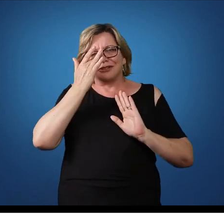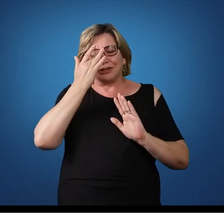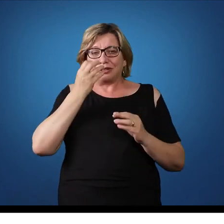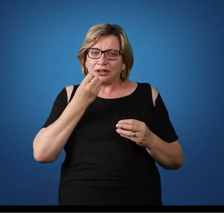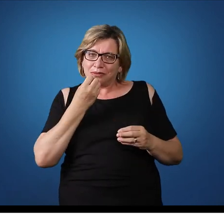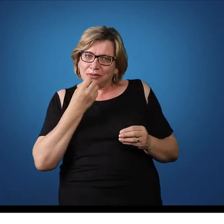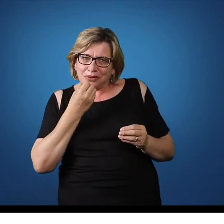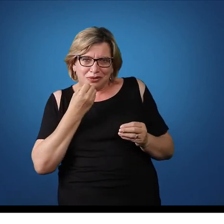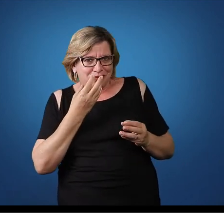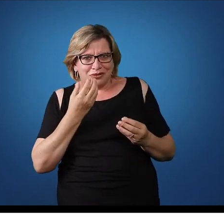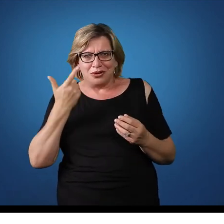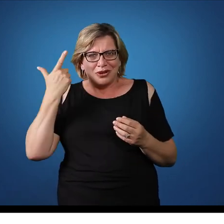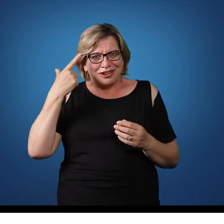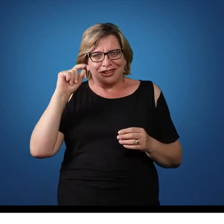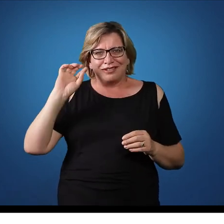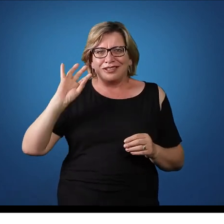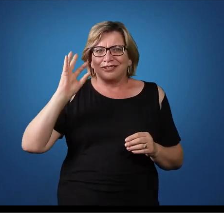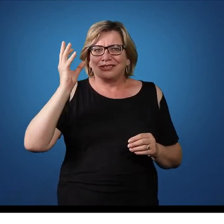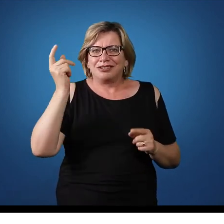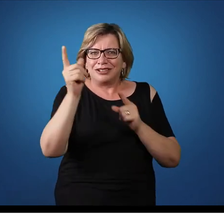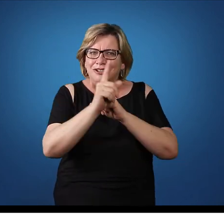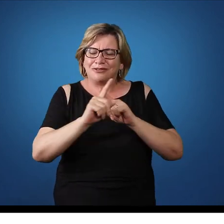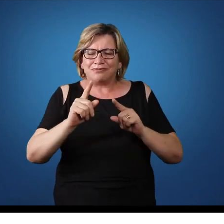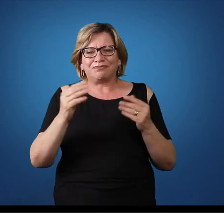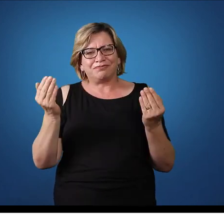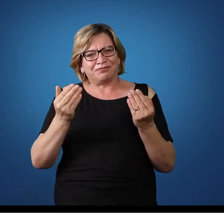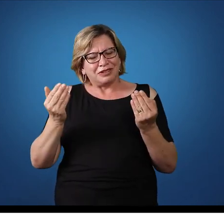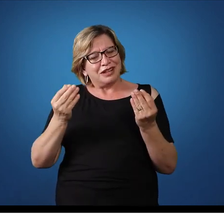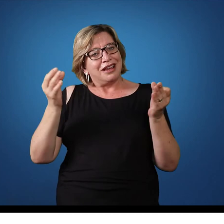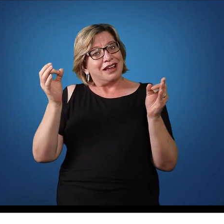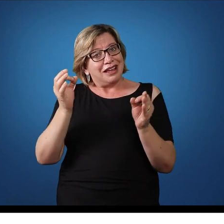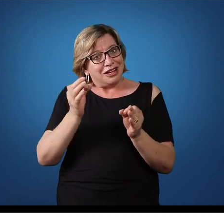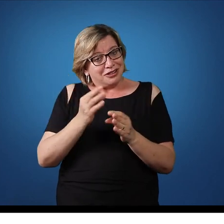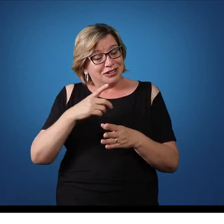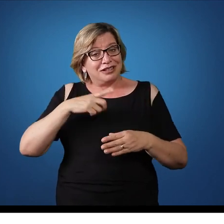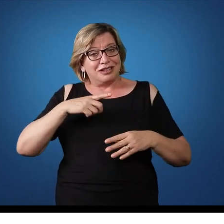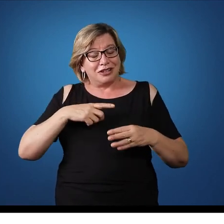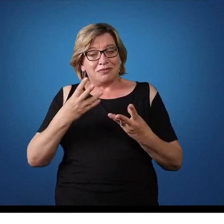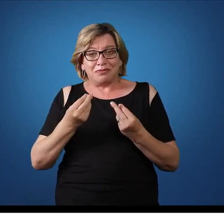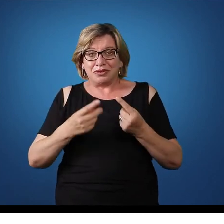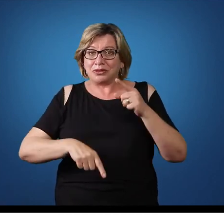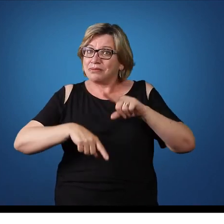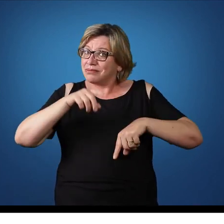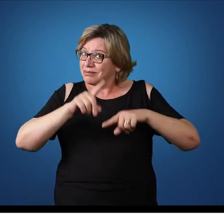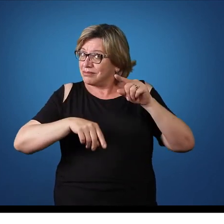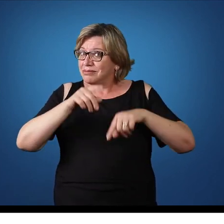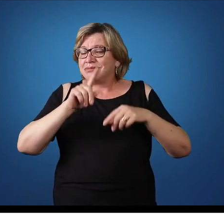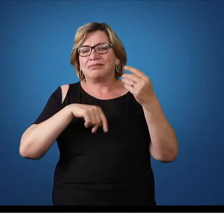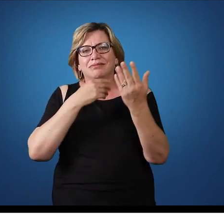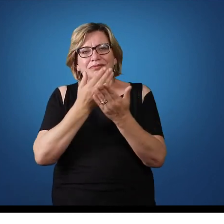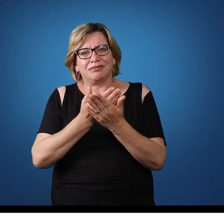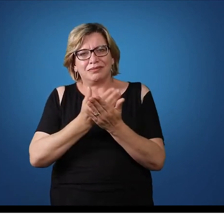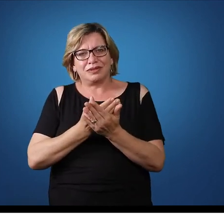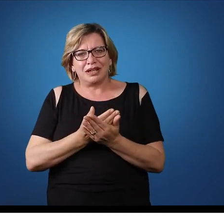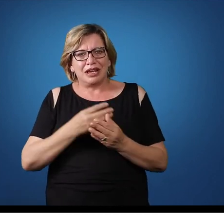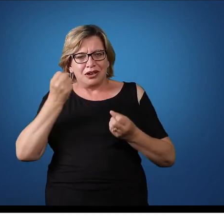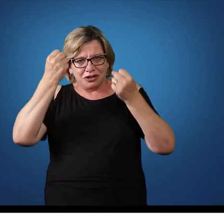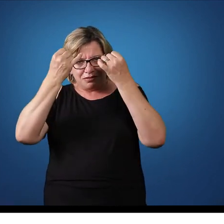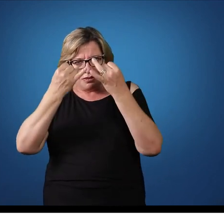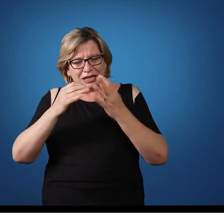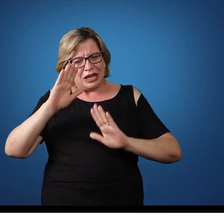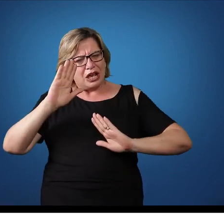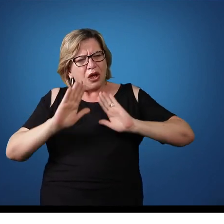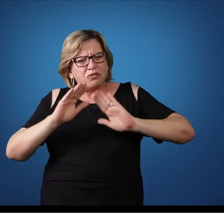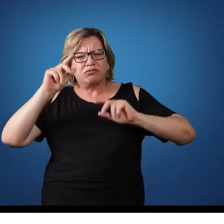bom que não se repita. Vamos ficar por aqui, nós temos muito material para estudar, eu abordei aqui alguns temas de um